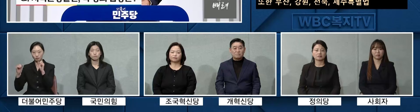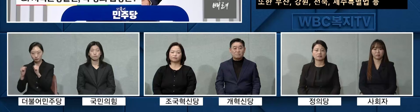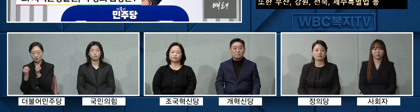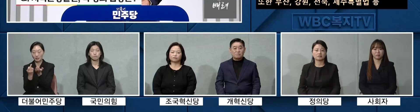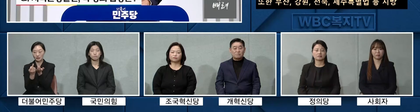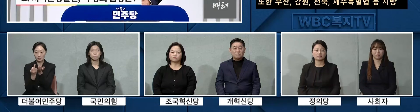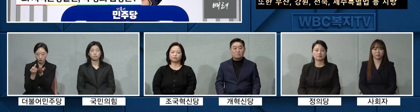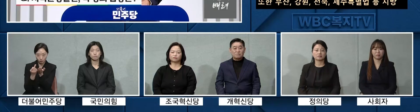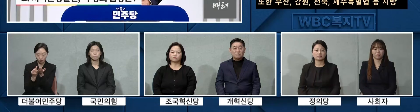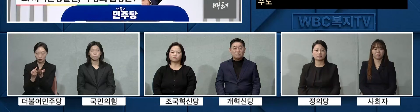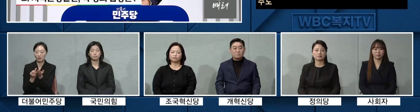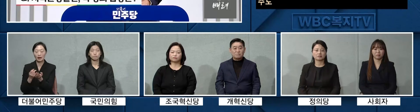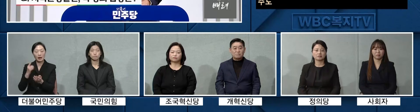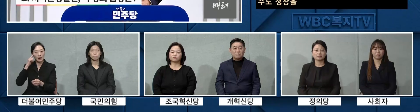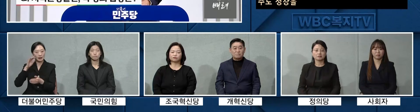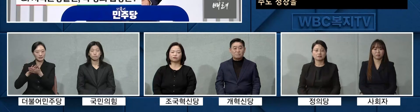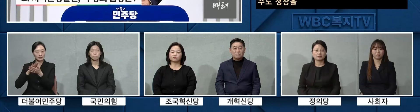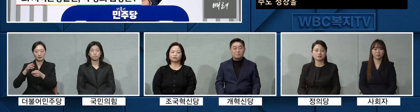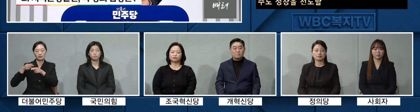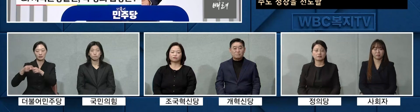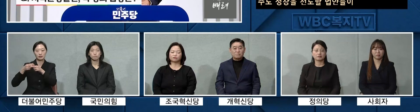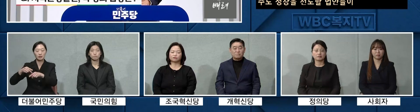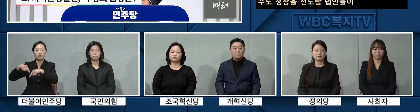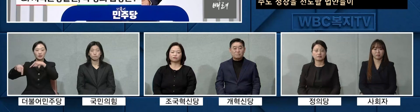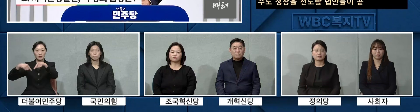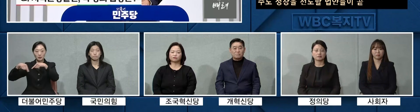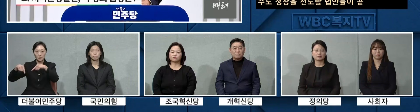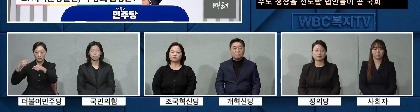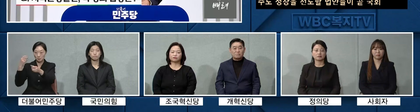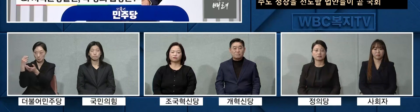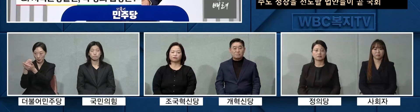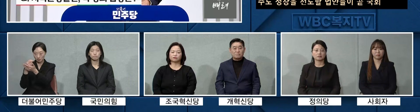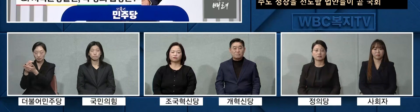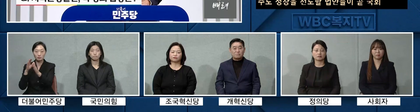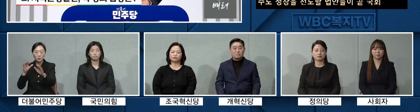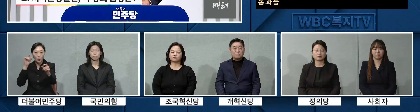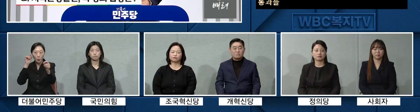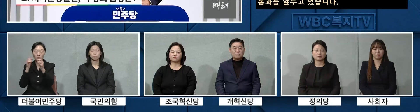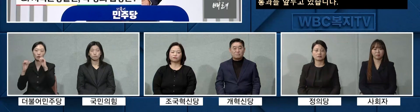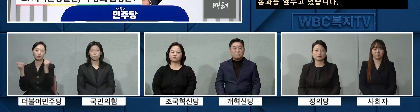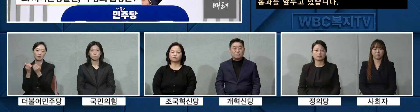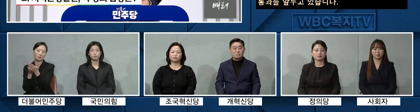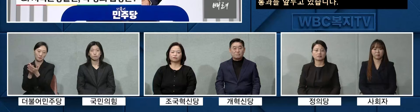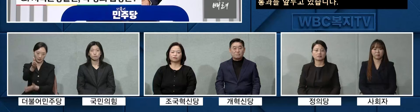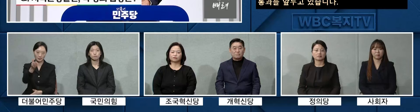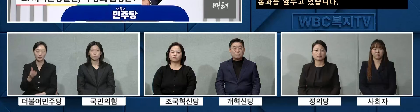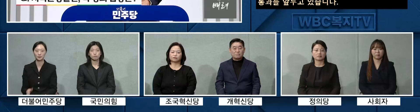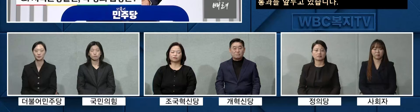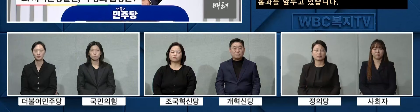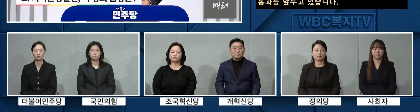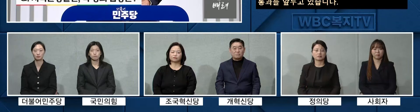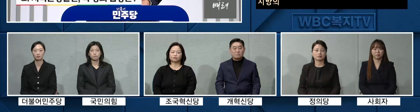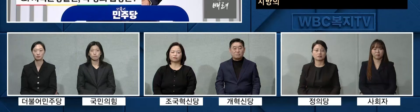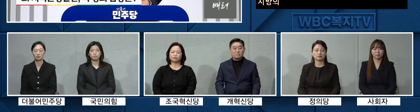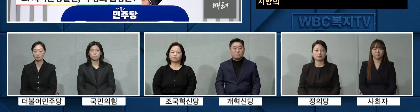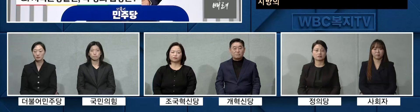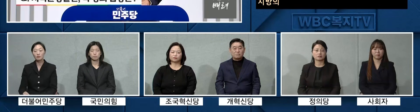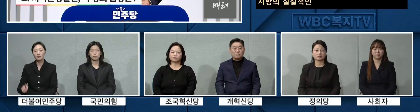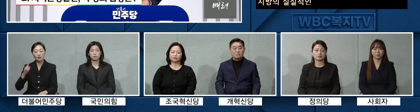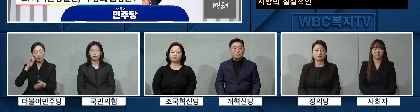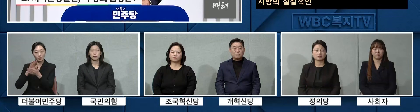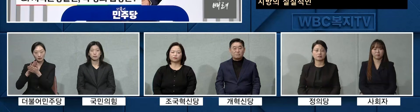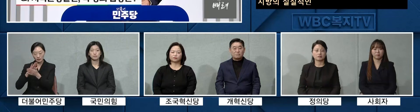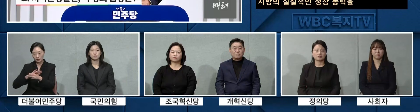법안들이 곧 국회 통과를 앞두고 있습니다. 지방에 실질적인 성장 동력을 불어넣기 위해 5급